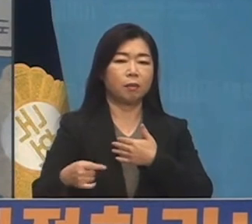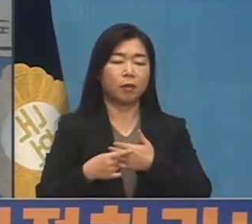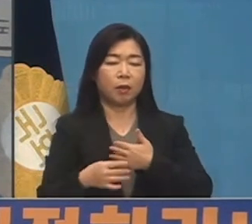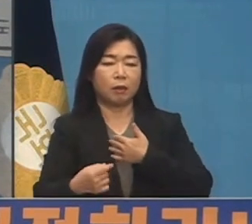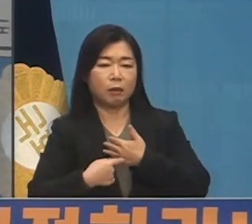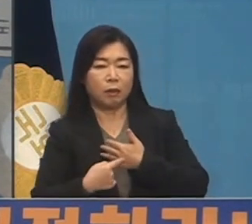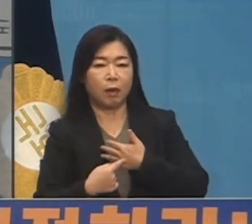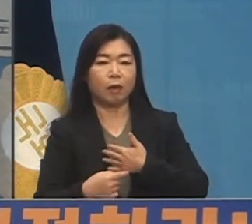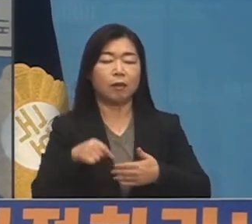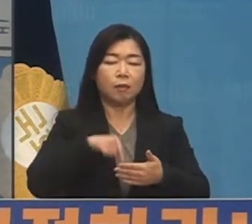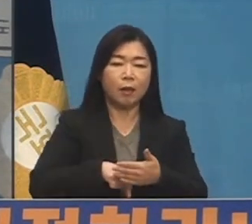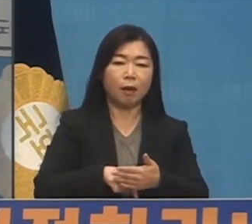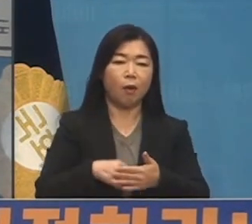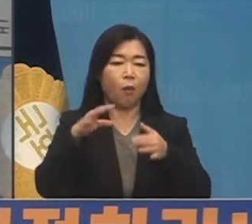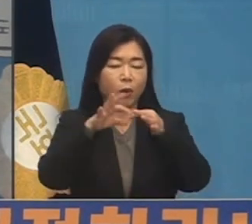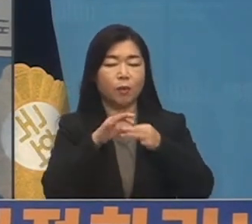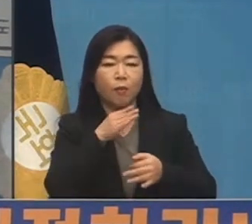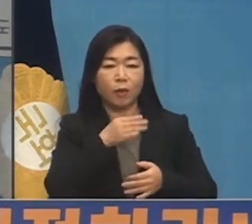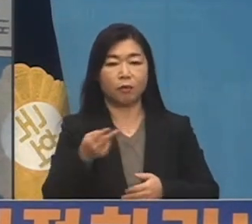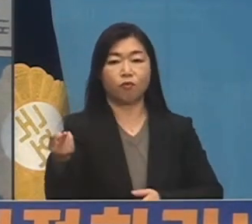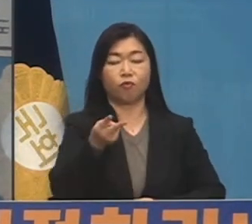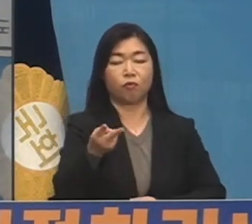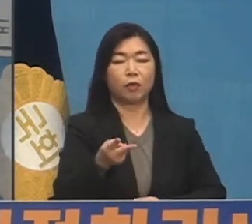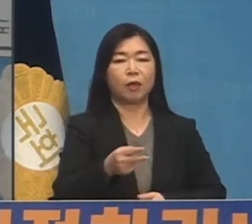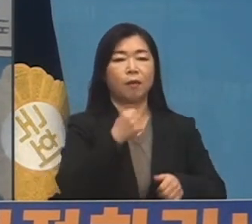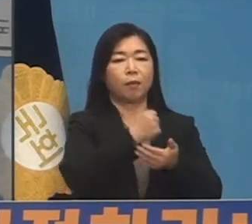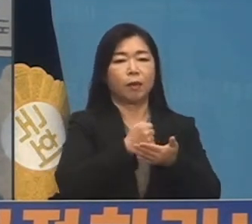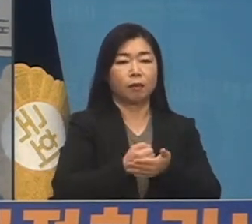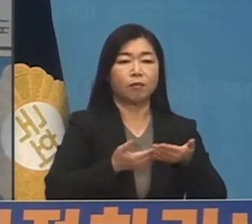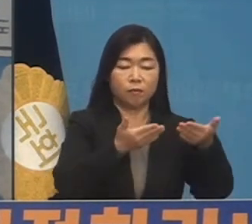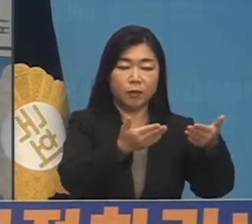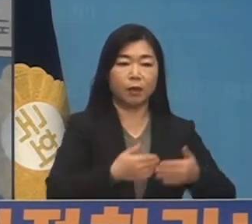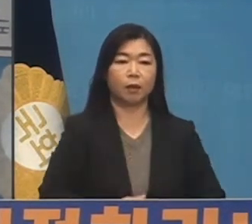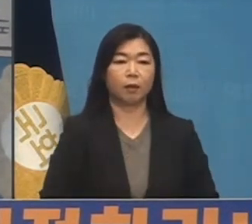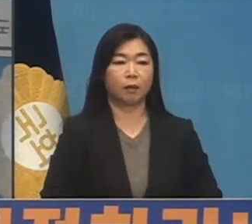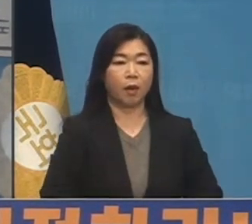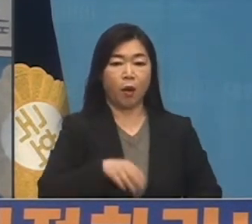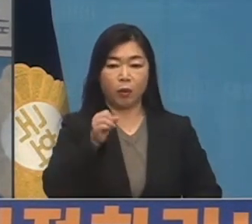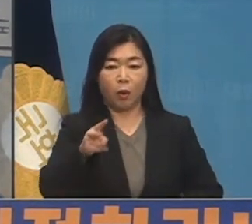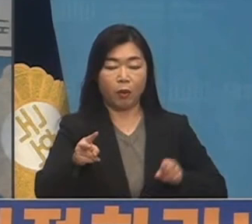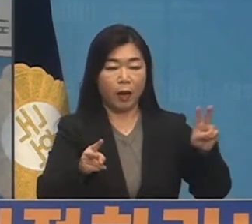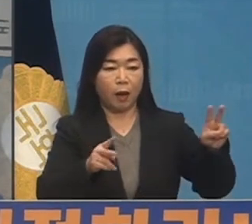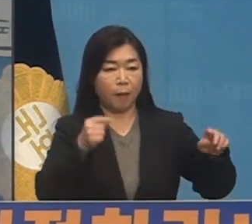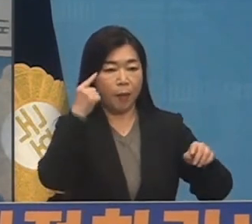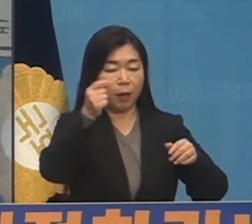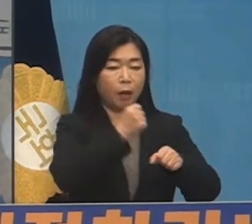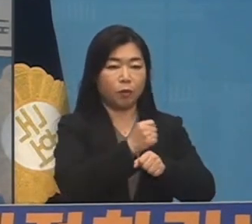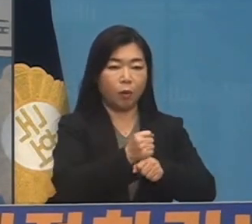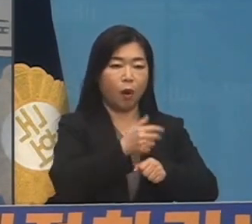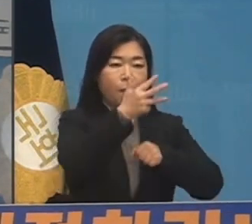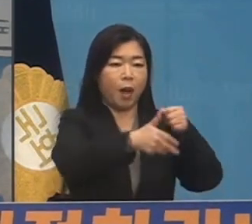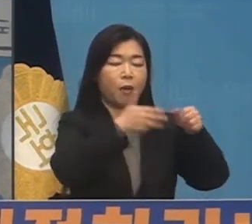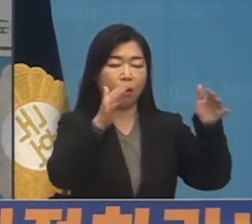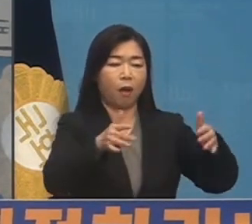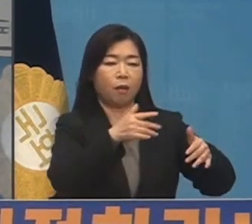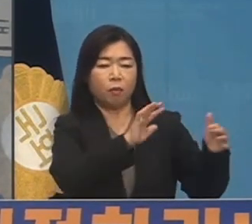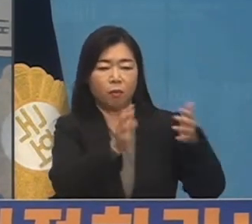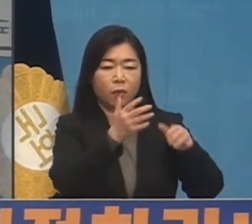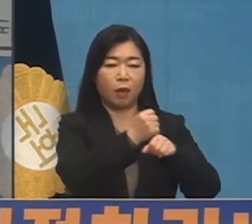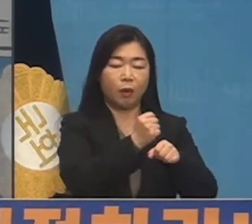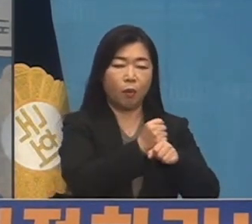국민의힘을 규탄한다. 여야가 발의하고 8년 동안 논의했다. 여러 정당의 대선, 총선,